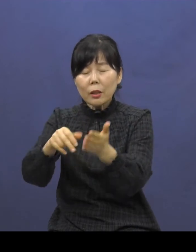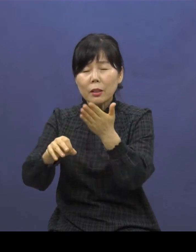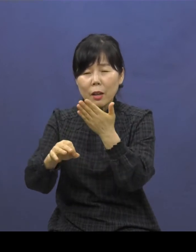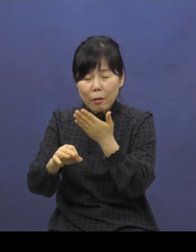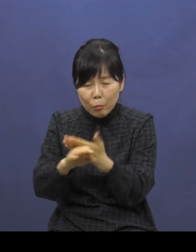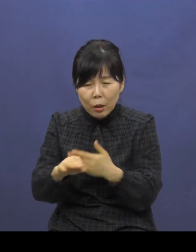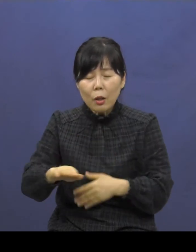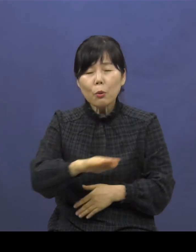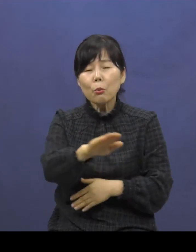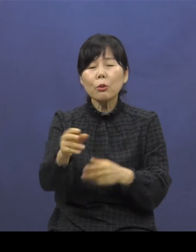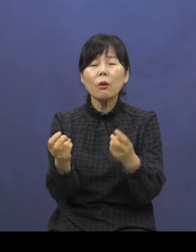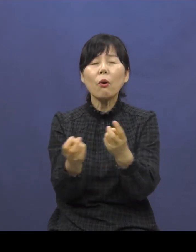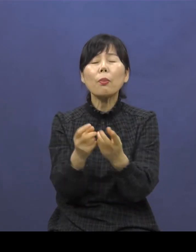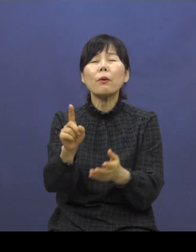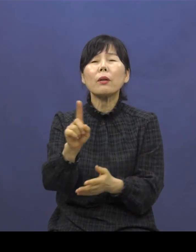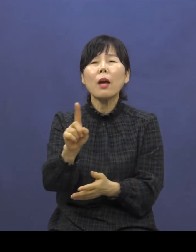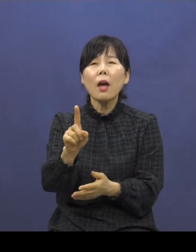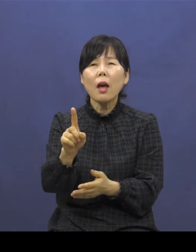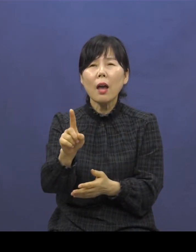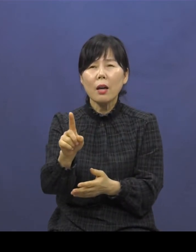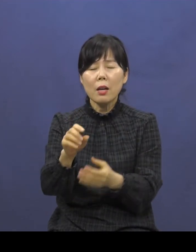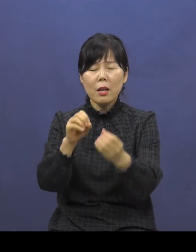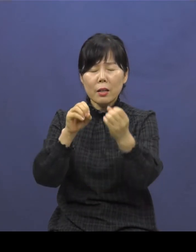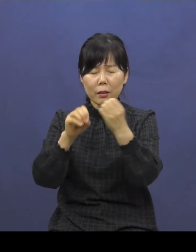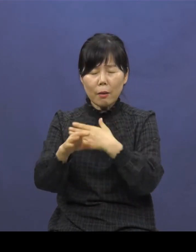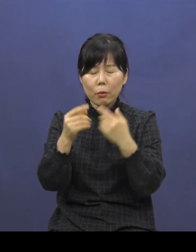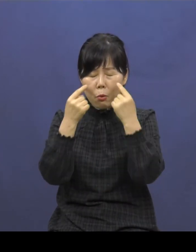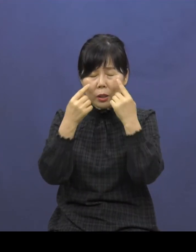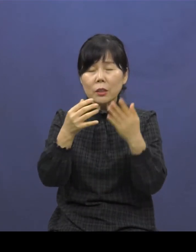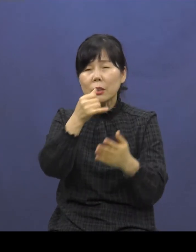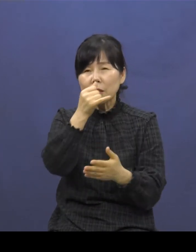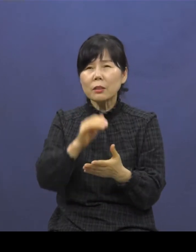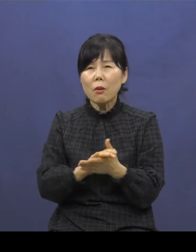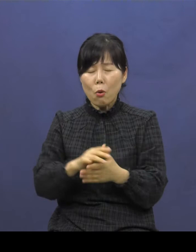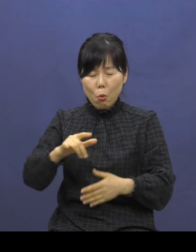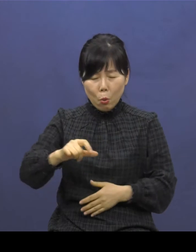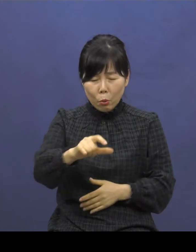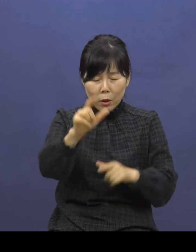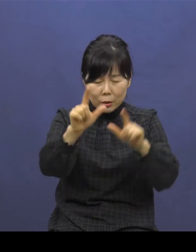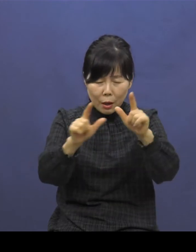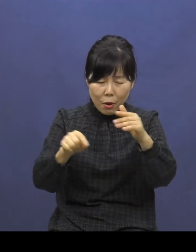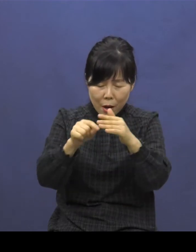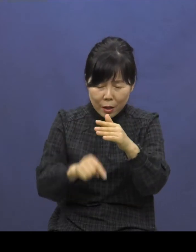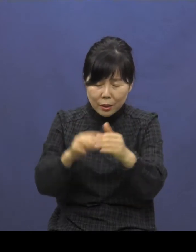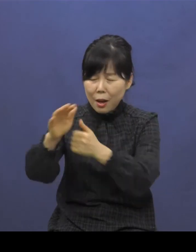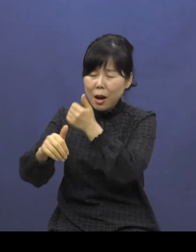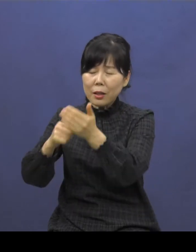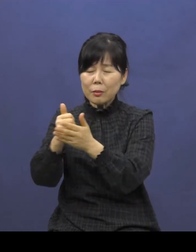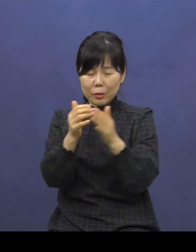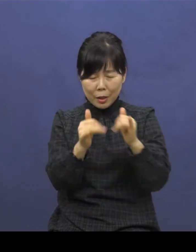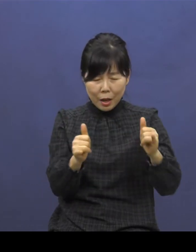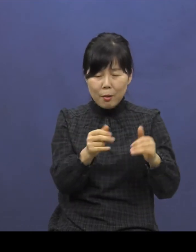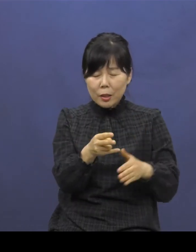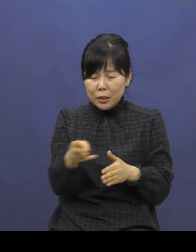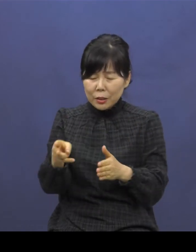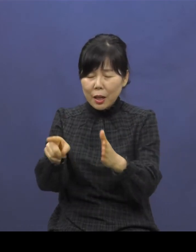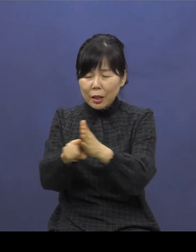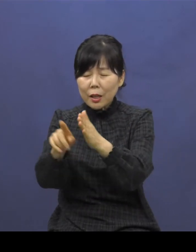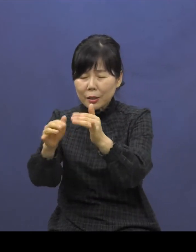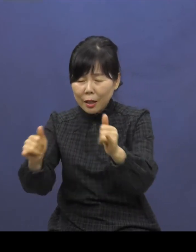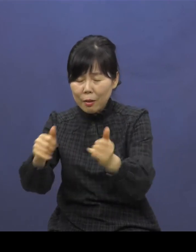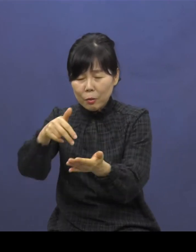해야 하는가 라는 어떤 부분에 대해서 답은 분명합니다. 자, 이런 고난의 상황 속에서 우리가 정말 하나님의